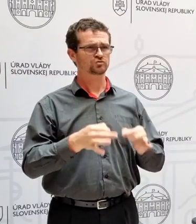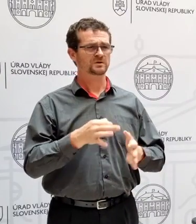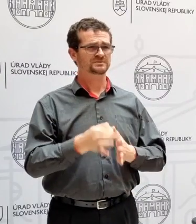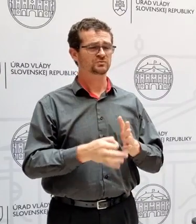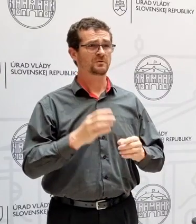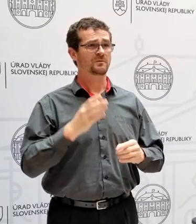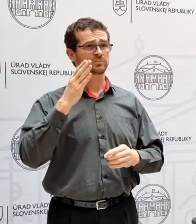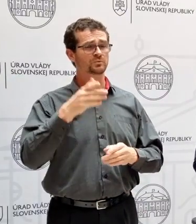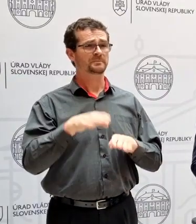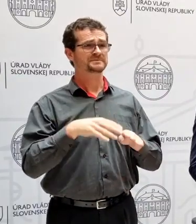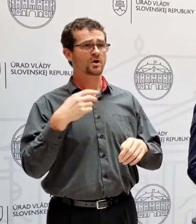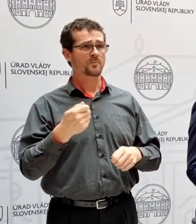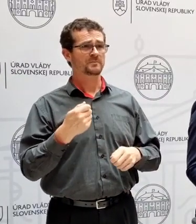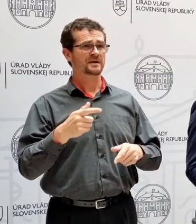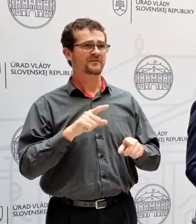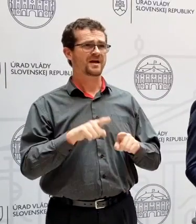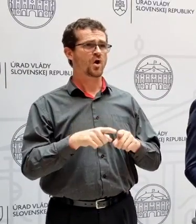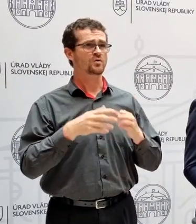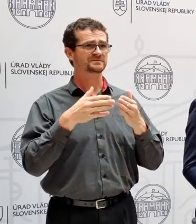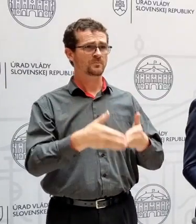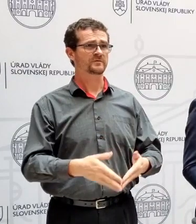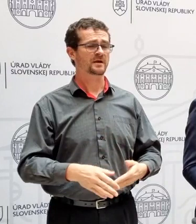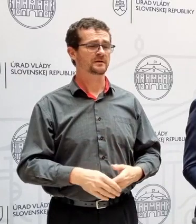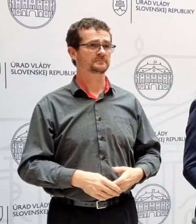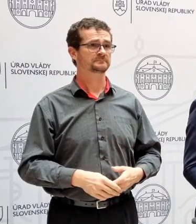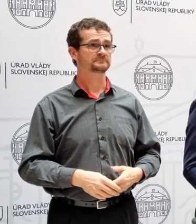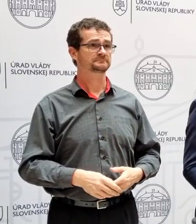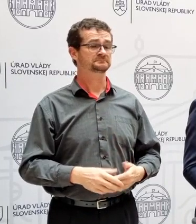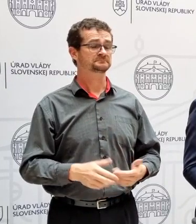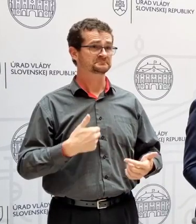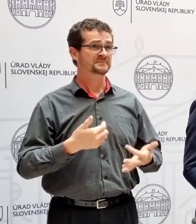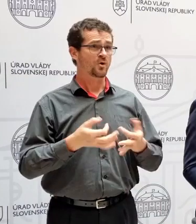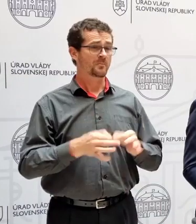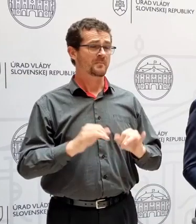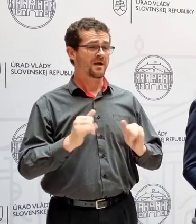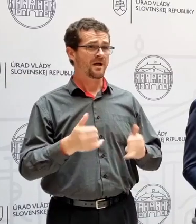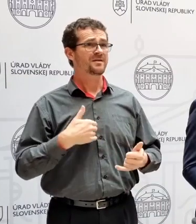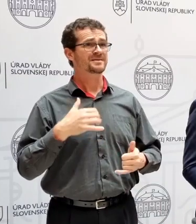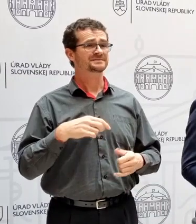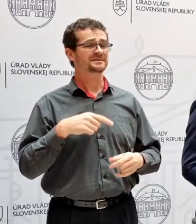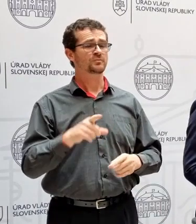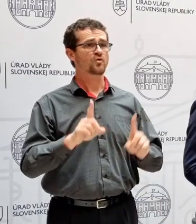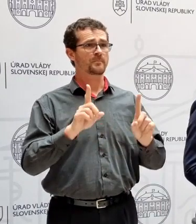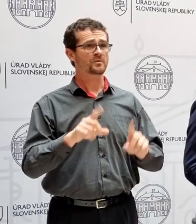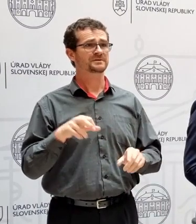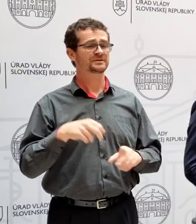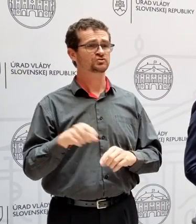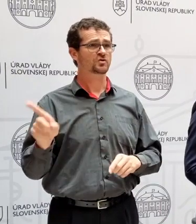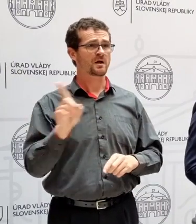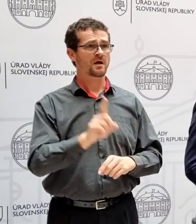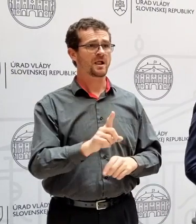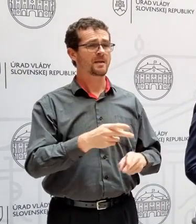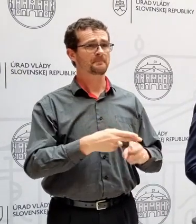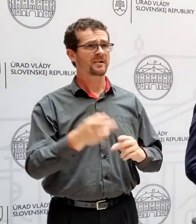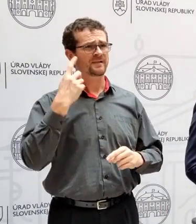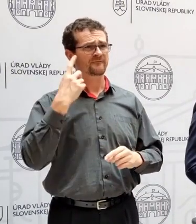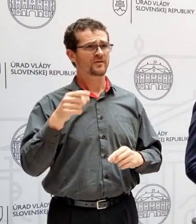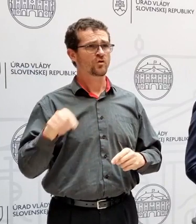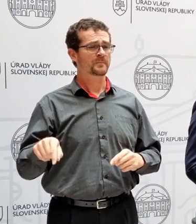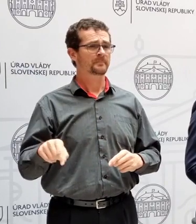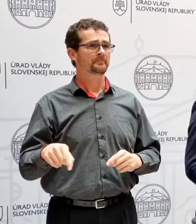že budúci minister hospodárstva je vlastne samovrah? A komplikujem, ale ja chcem, aby do tejto pozície išiel človek s plným